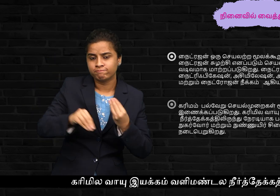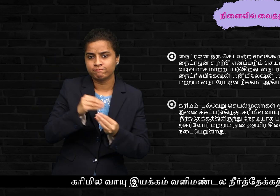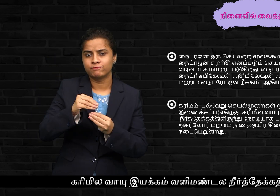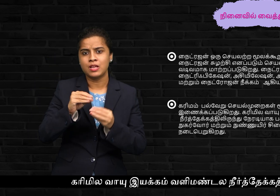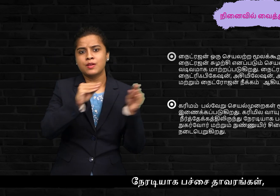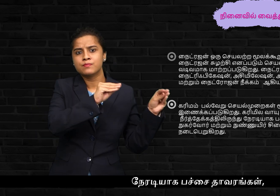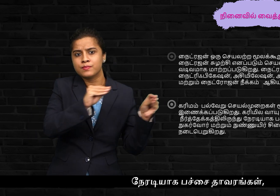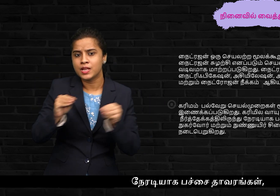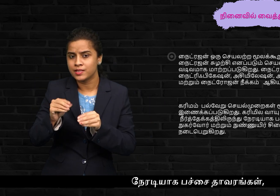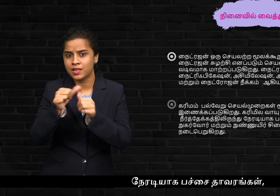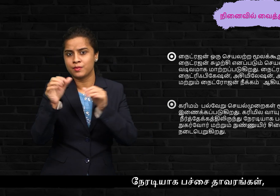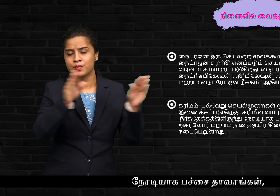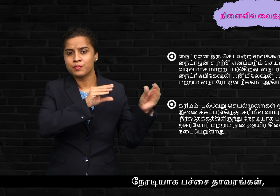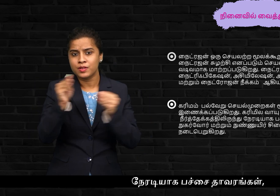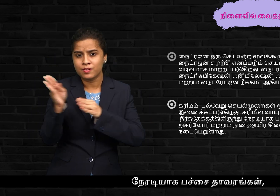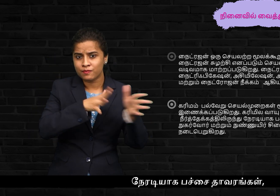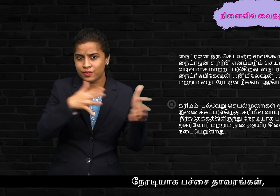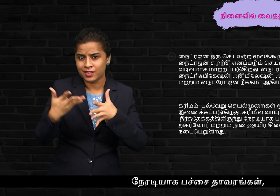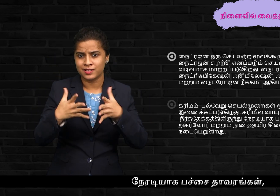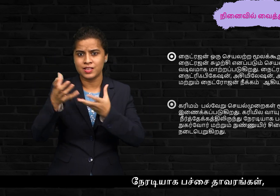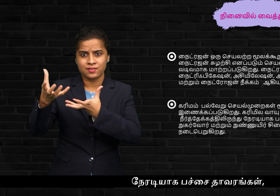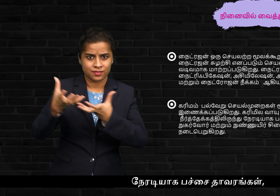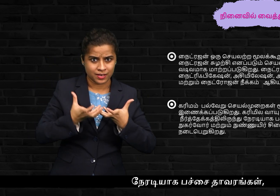நீர்த்தேக்கத்திலிருந்து நேரடியாக பச்சை தாவரங்கள்,